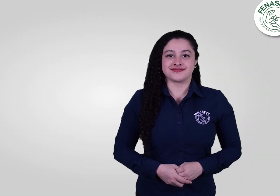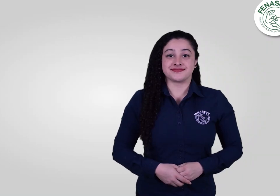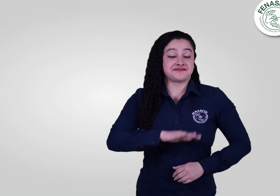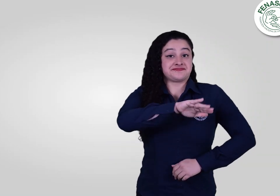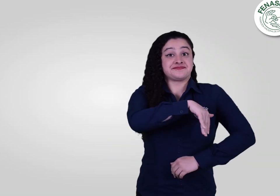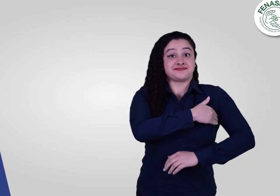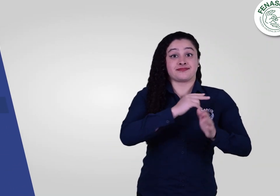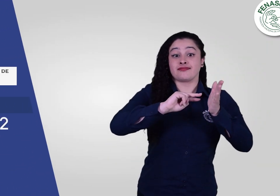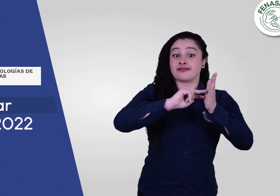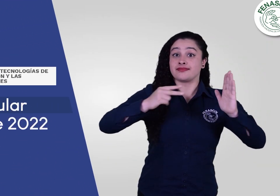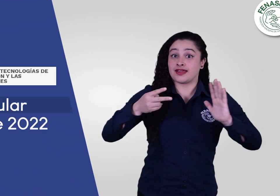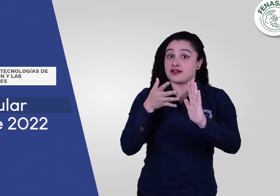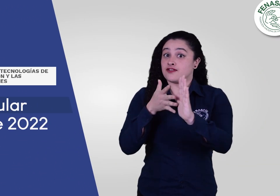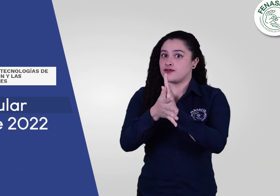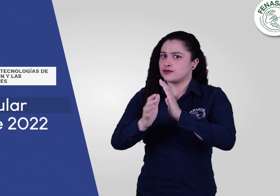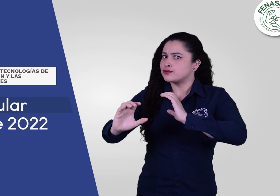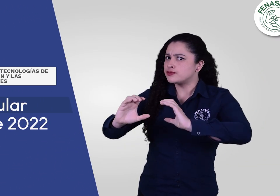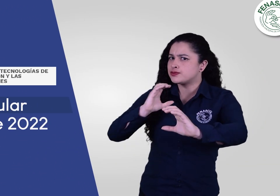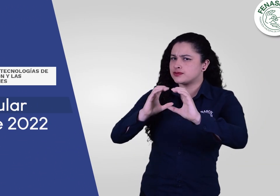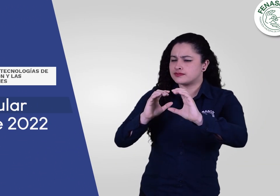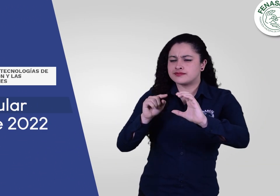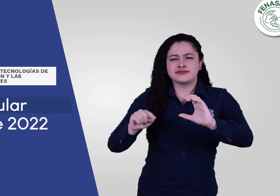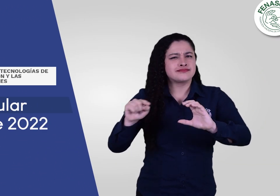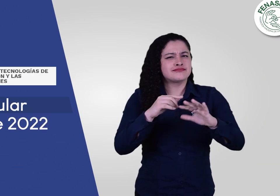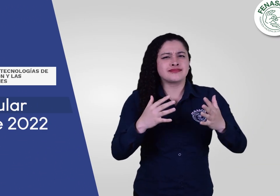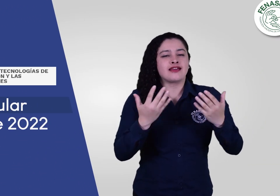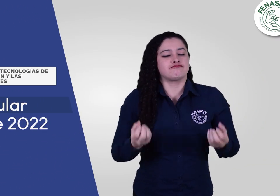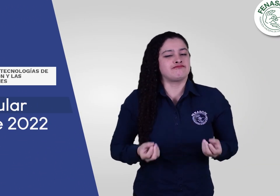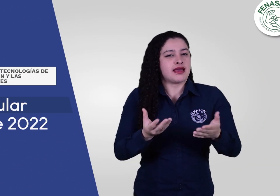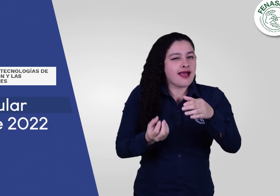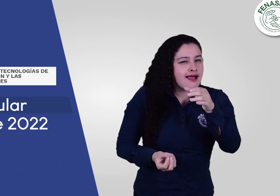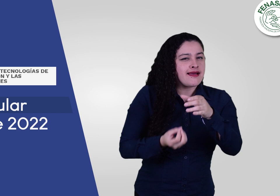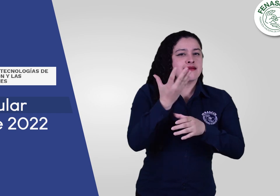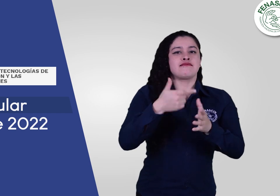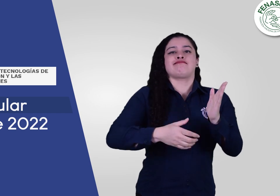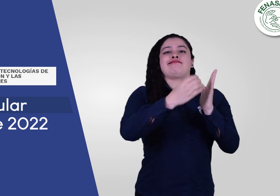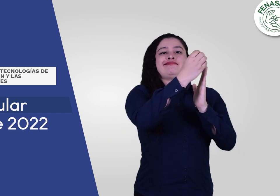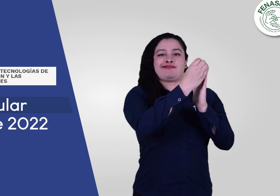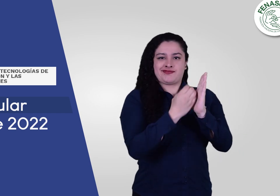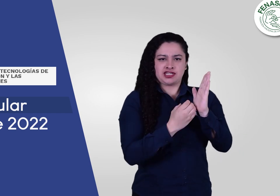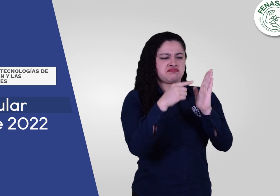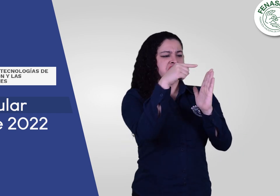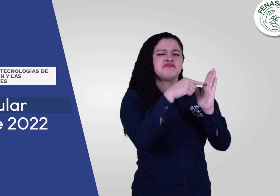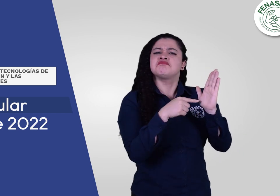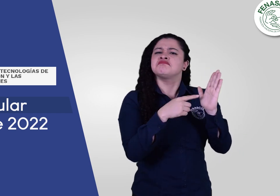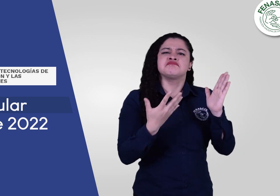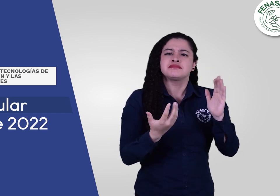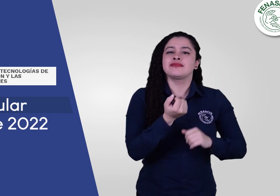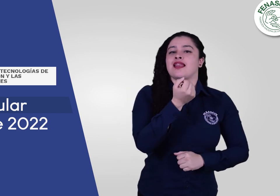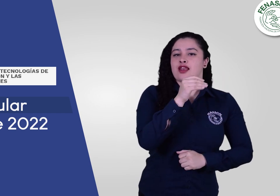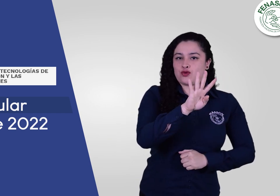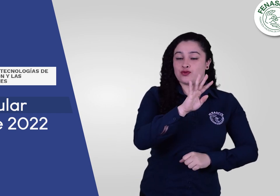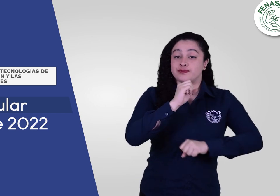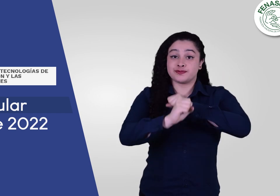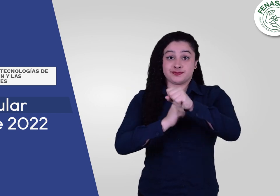el Ministerio de tecnologías de la información y las comunicaciones expidió la circular número 14 de